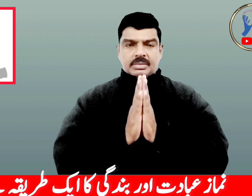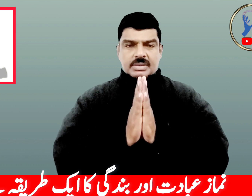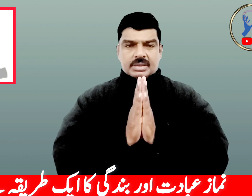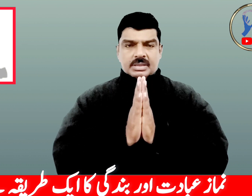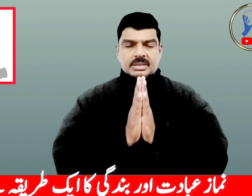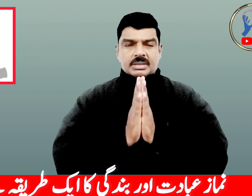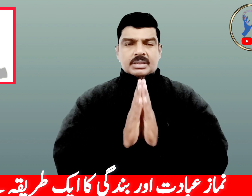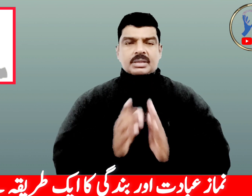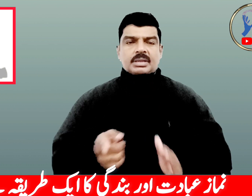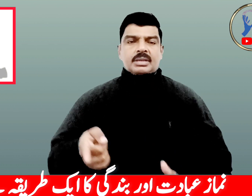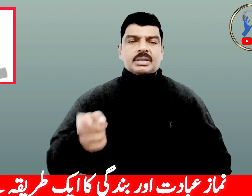عبادت